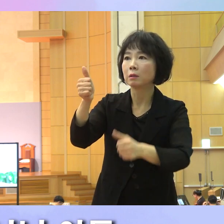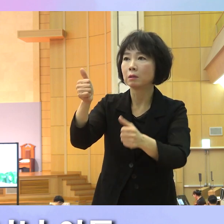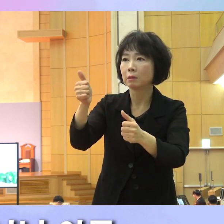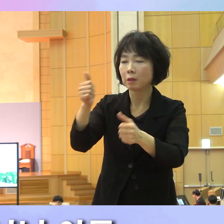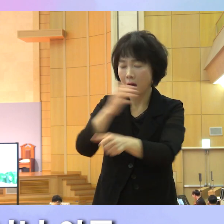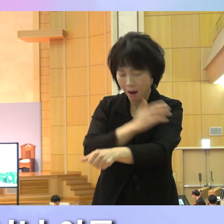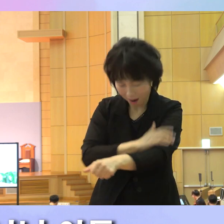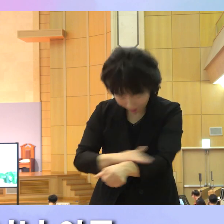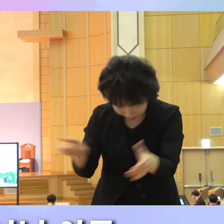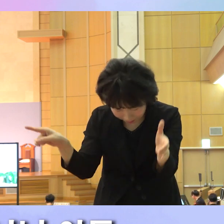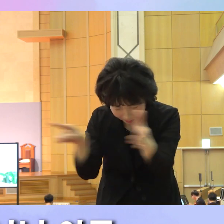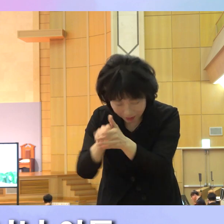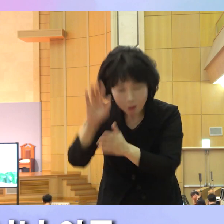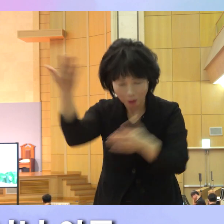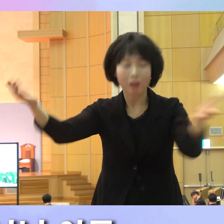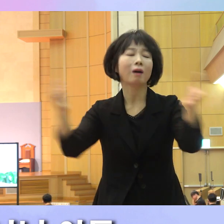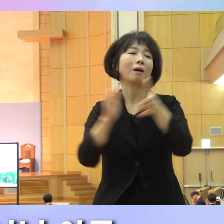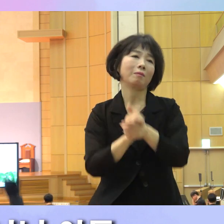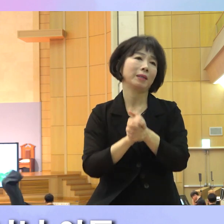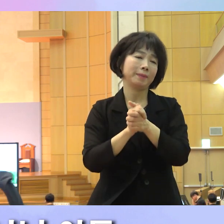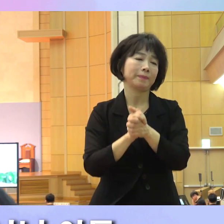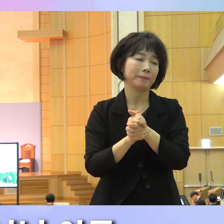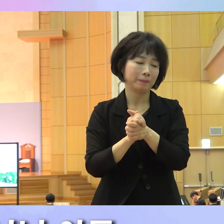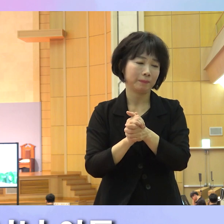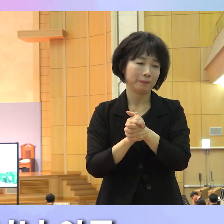살아난 후에 믿는 믿음이 달랐습니다.